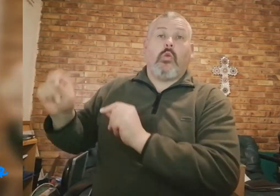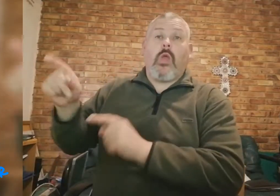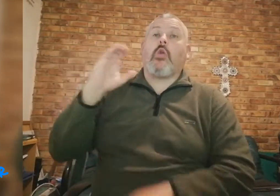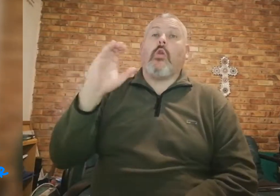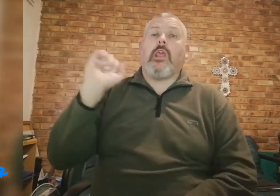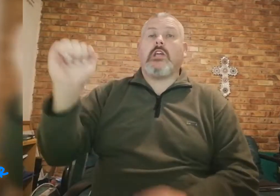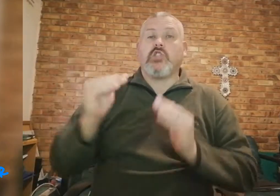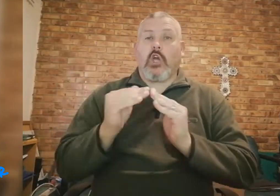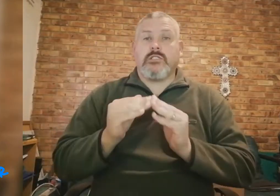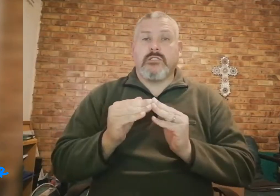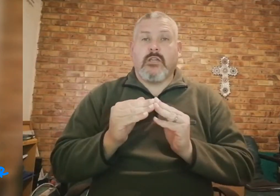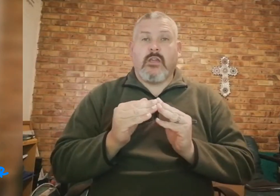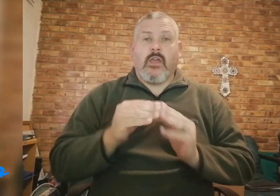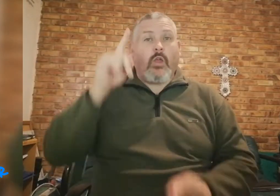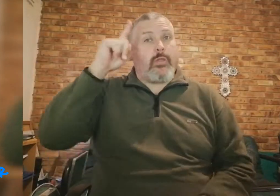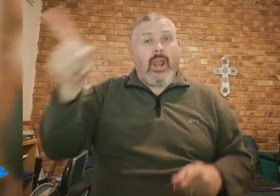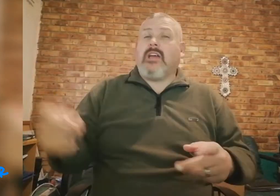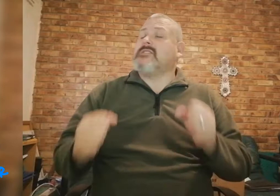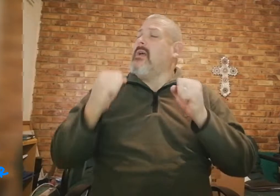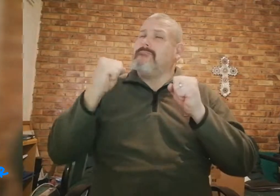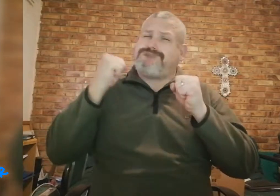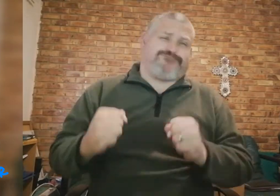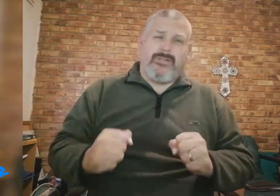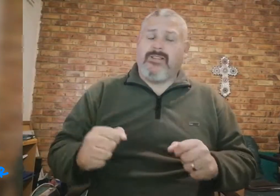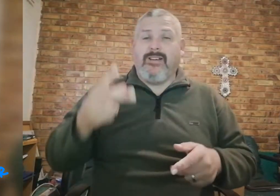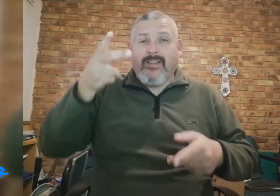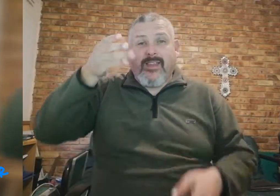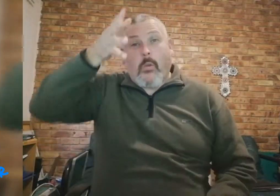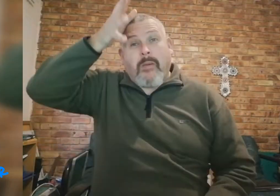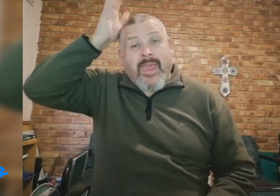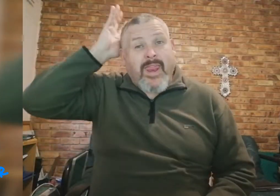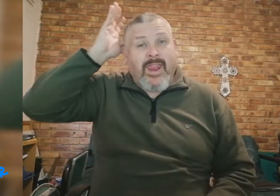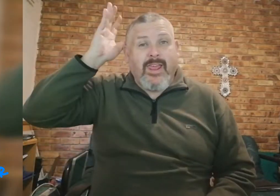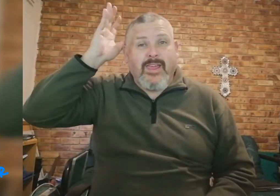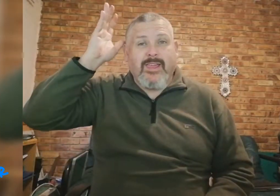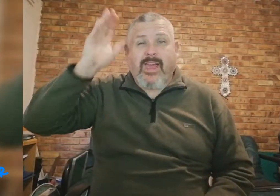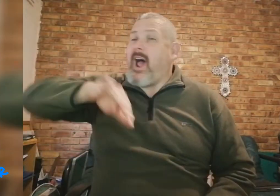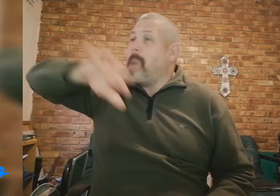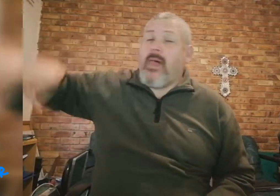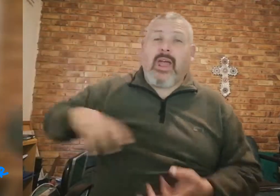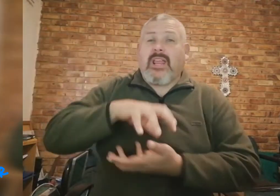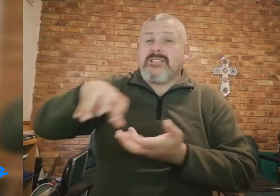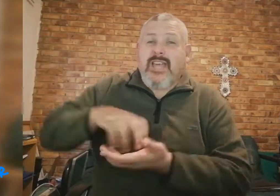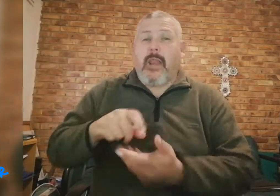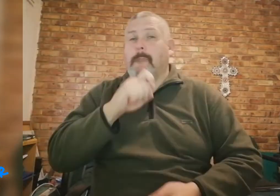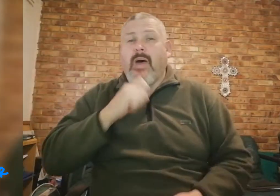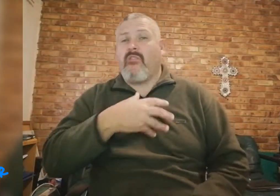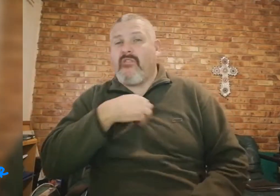toe Cornelius sy huis, want hulle is met myns, amal, christen, man,